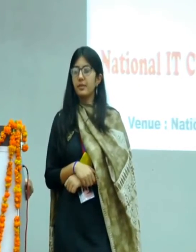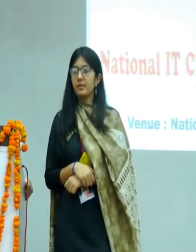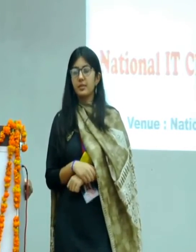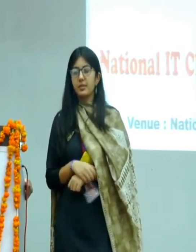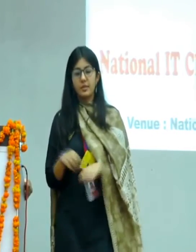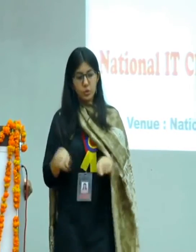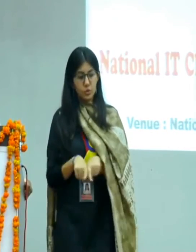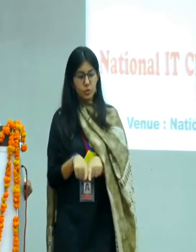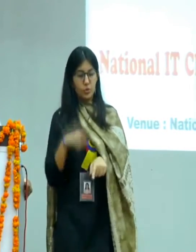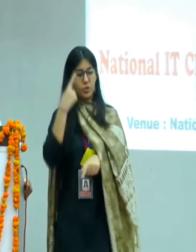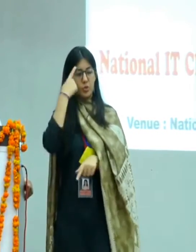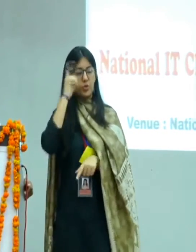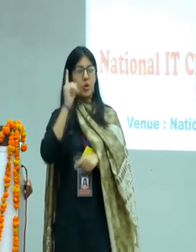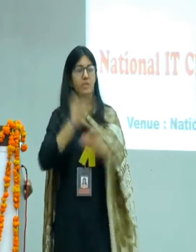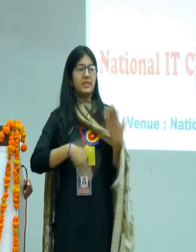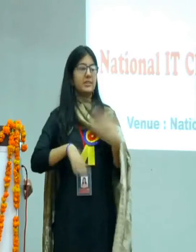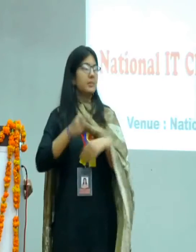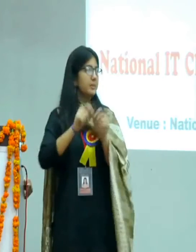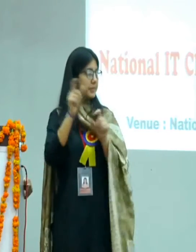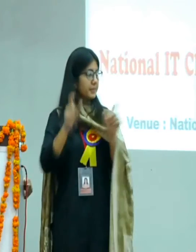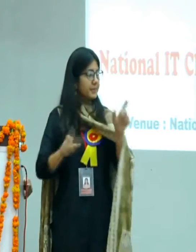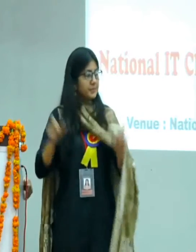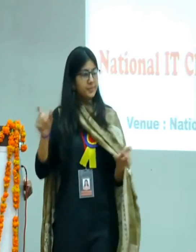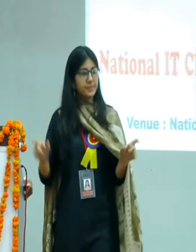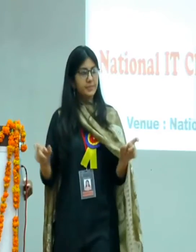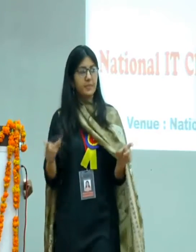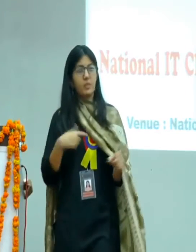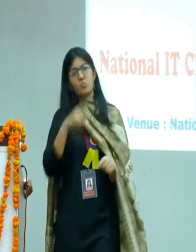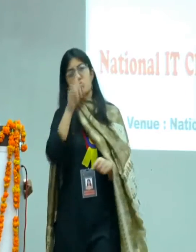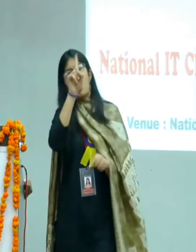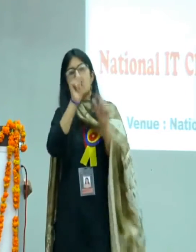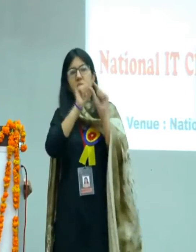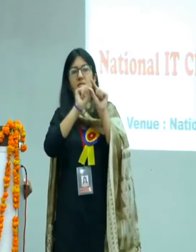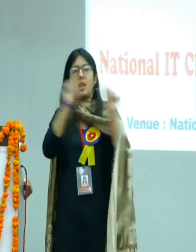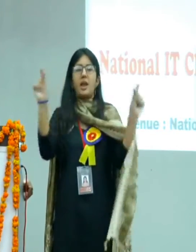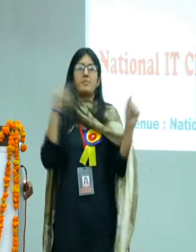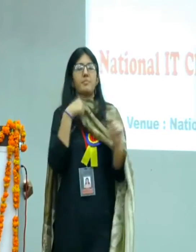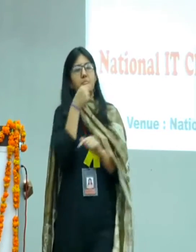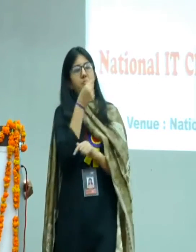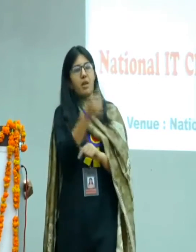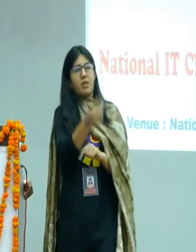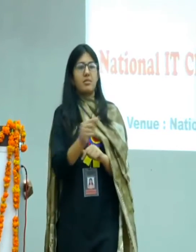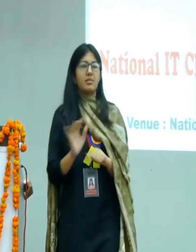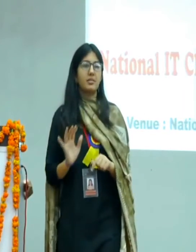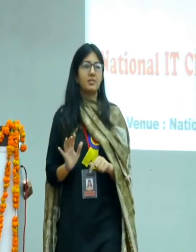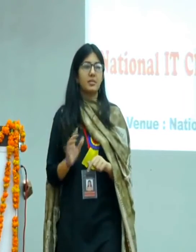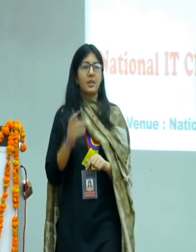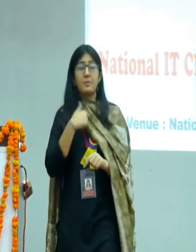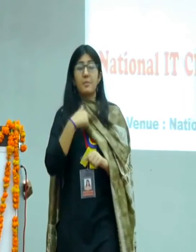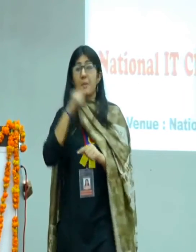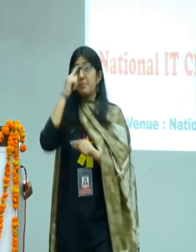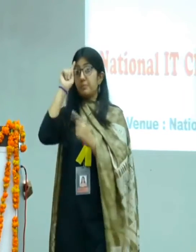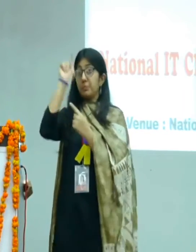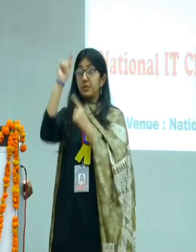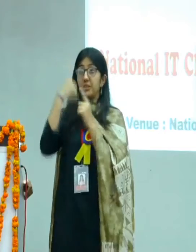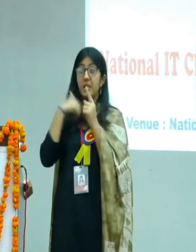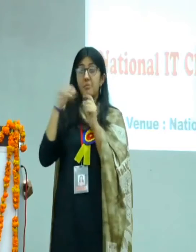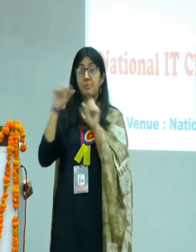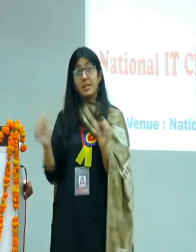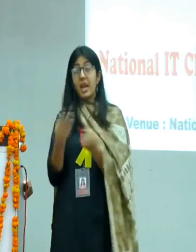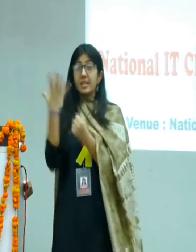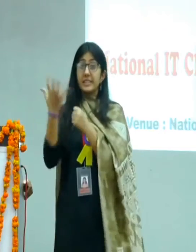For Divyangjan, I have only one line for you. मंजिल उन्हीं को मिलती है जिनके सपनों में